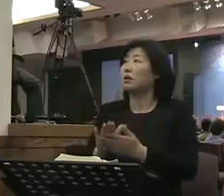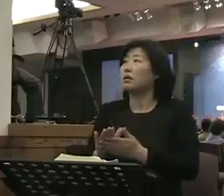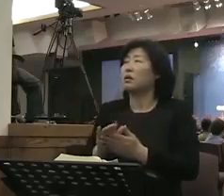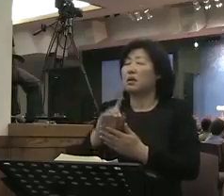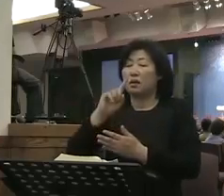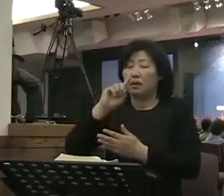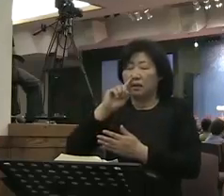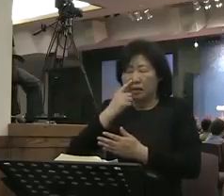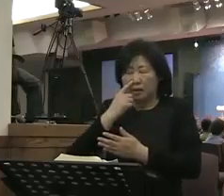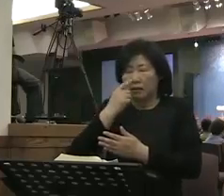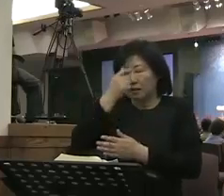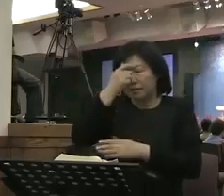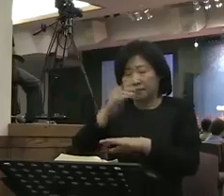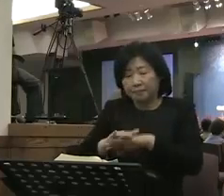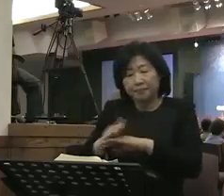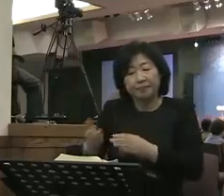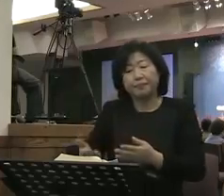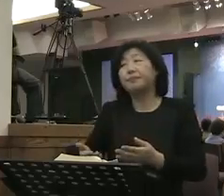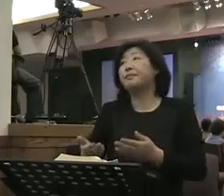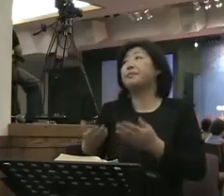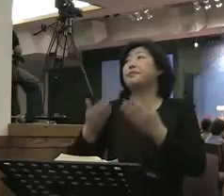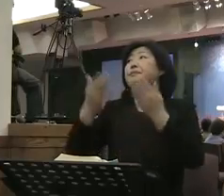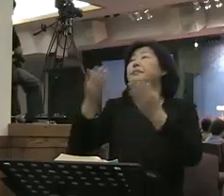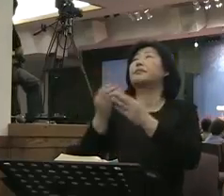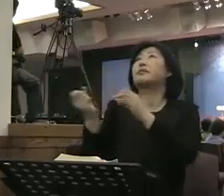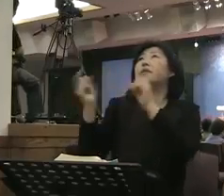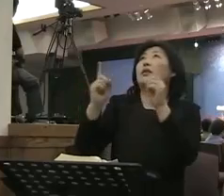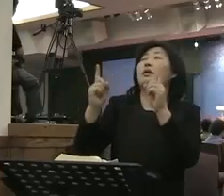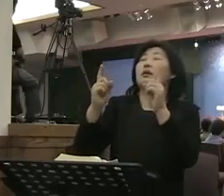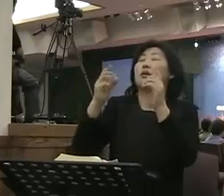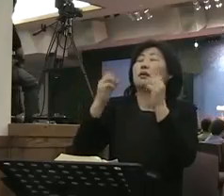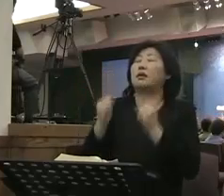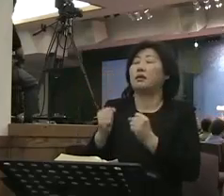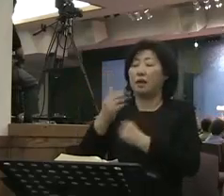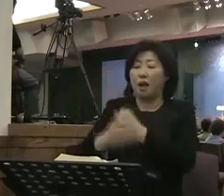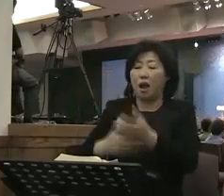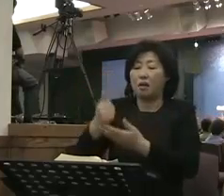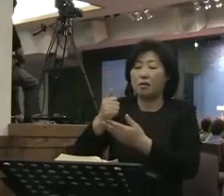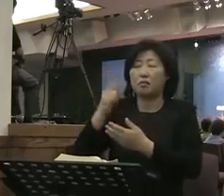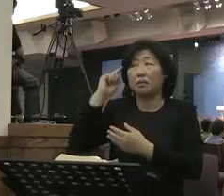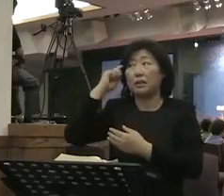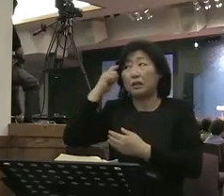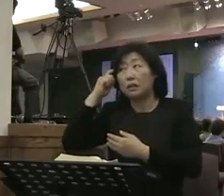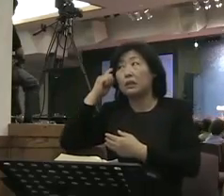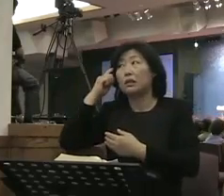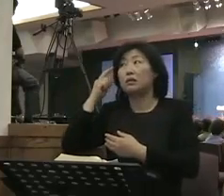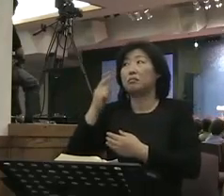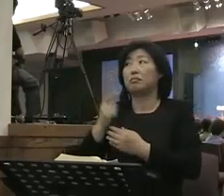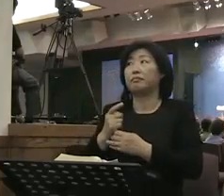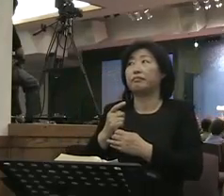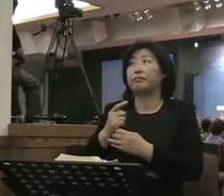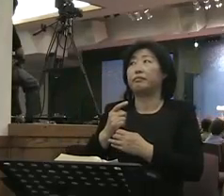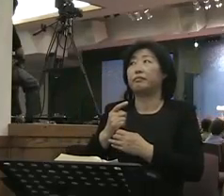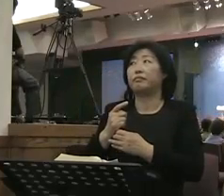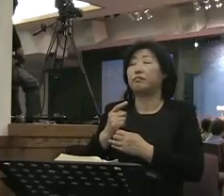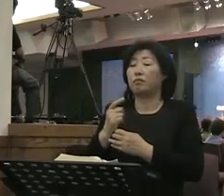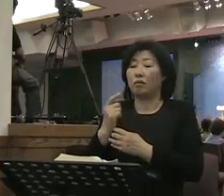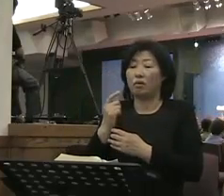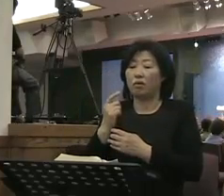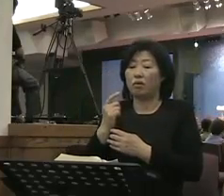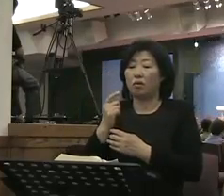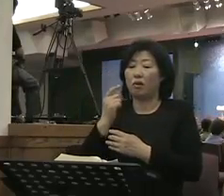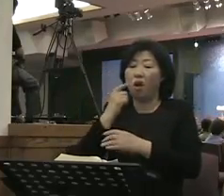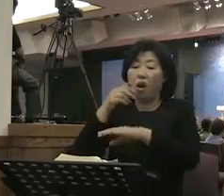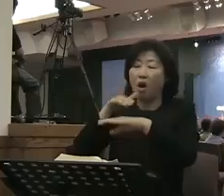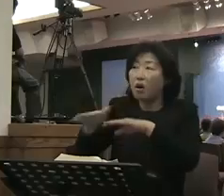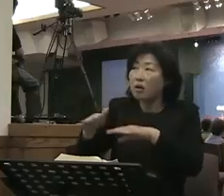보링한 예배를 드릴 때, 살아계신 하나님을 예배하면서 의식과 형식만 남아있는 예배를 드릴 때,